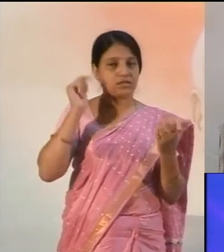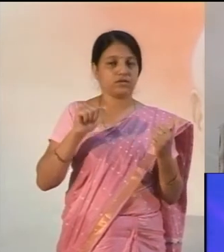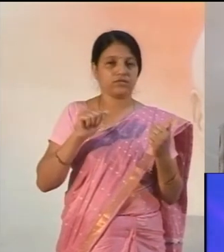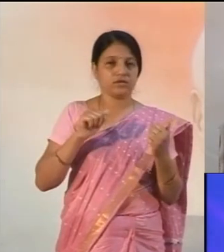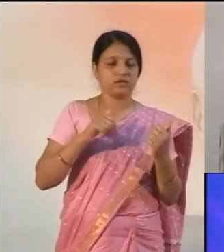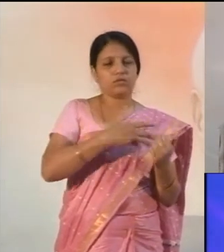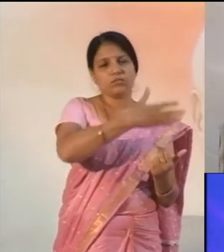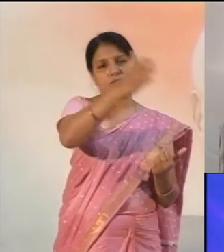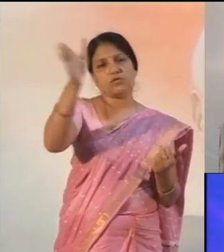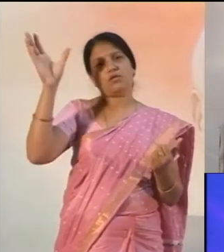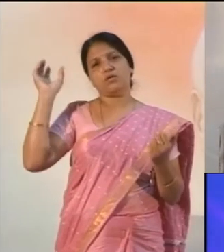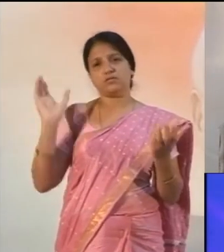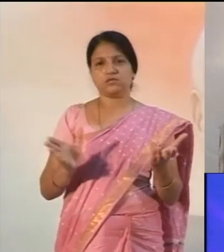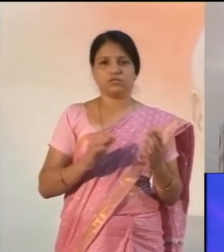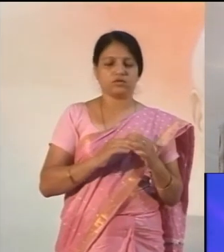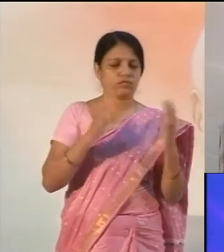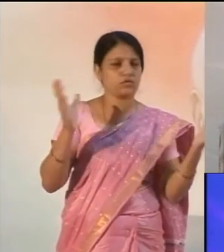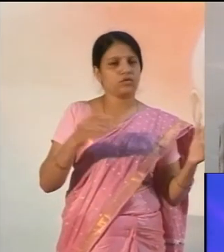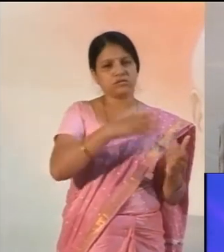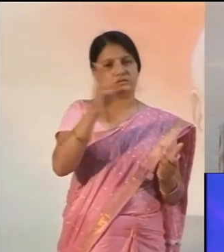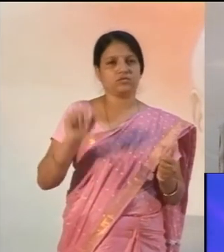बहुत से लोग हैं,